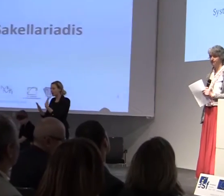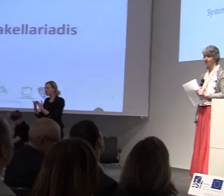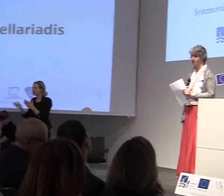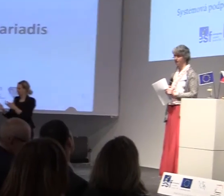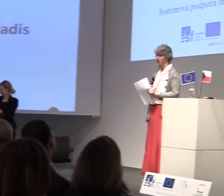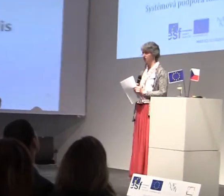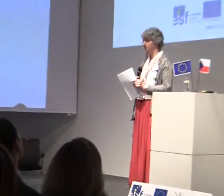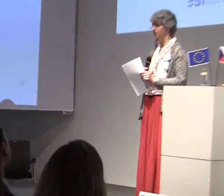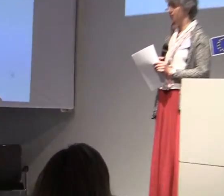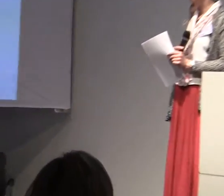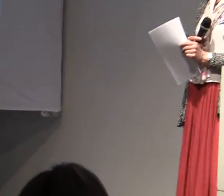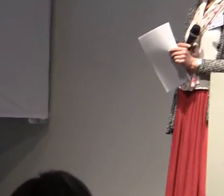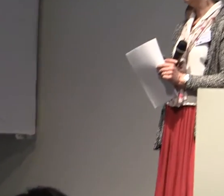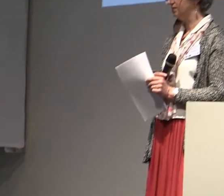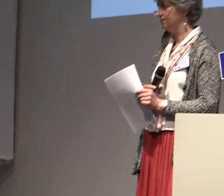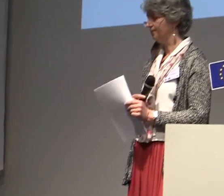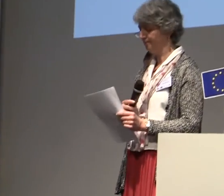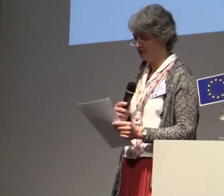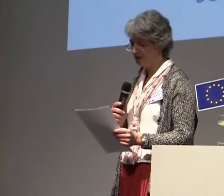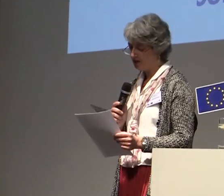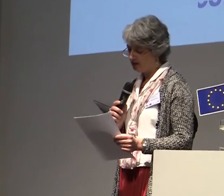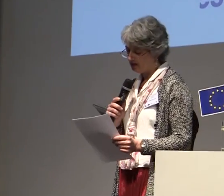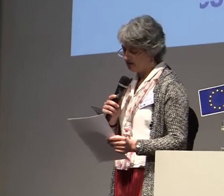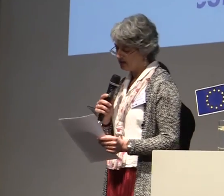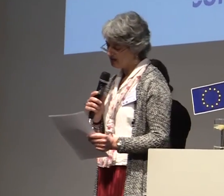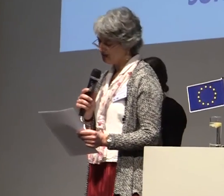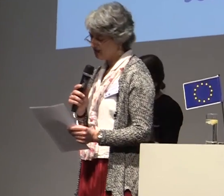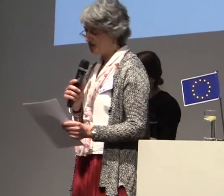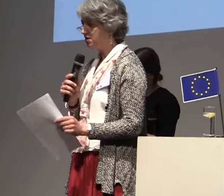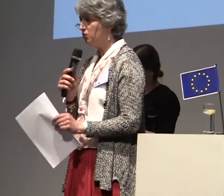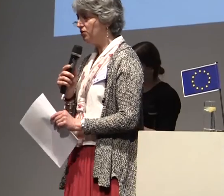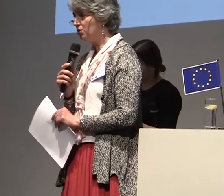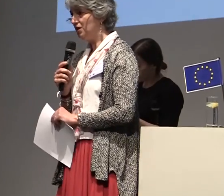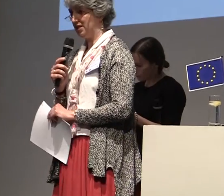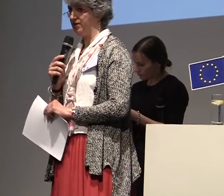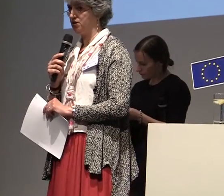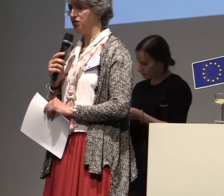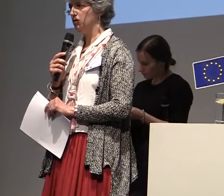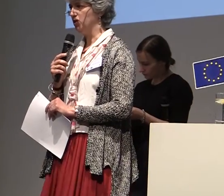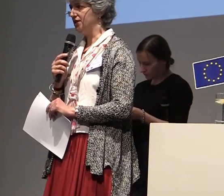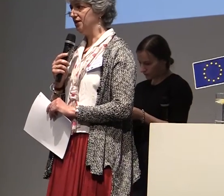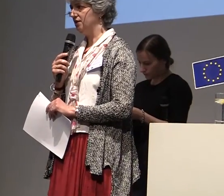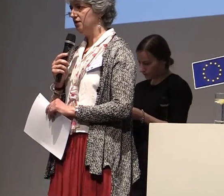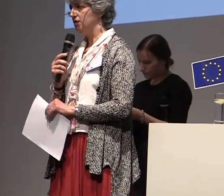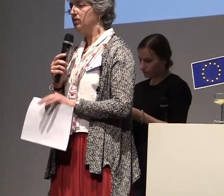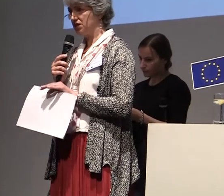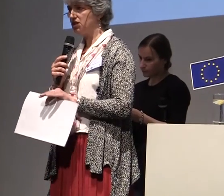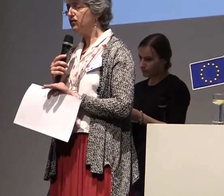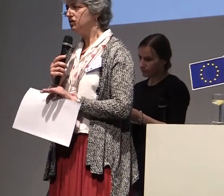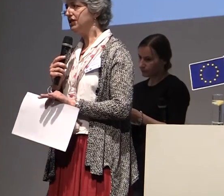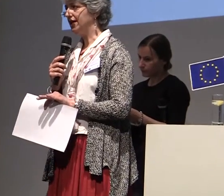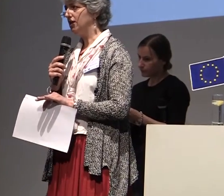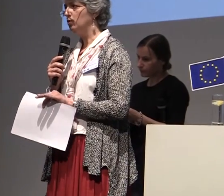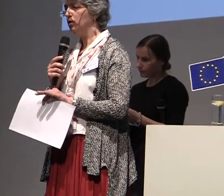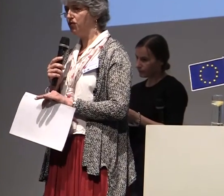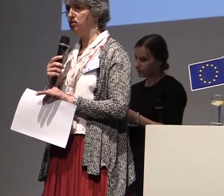všechny formy diskriminace ve vzdělávání. Now CSIE is concerned with all aspects of equality, but just